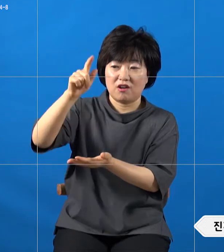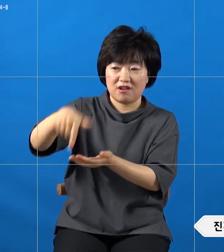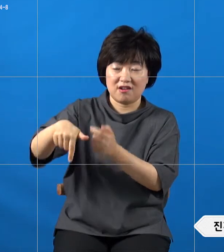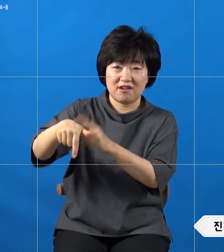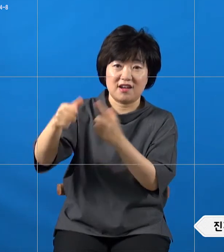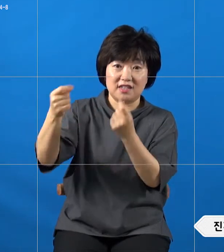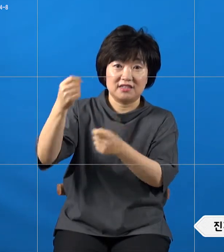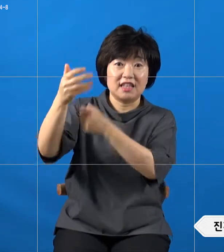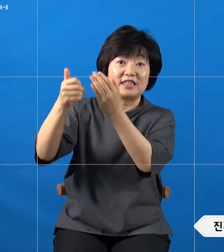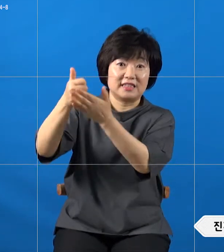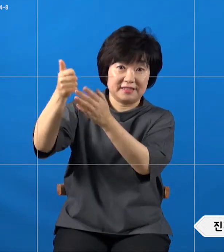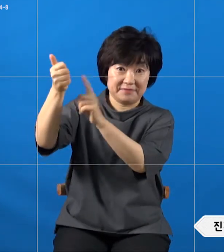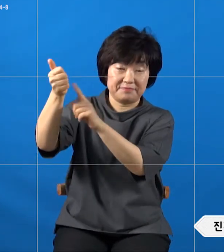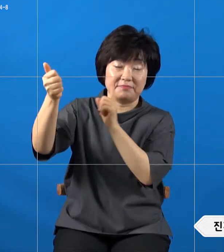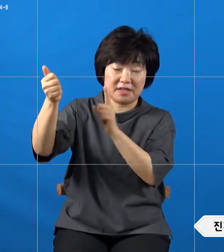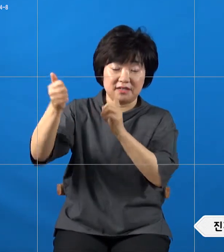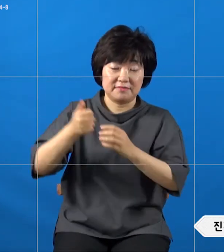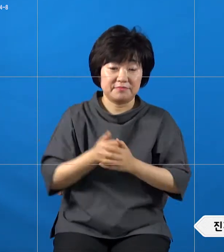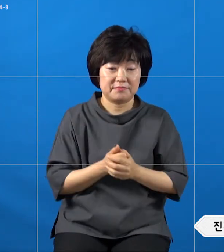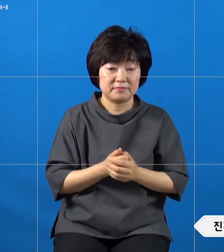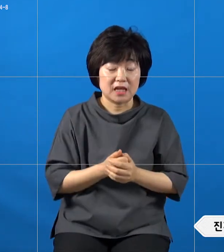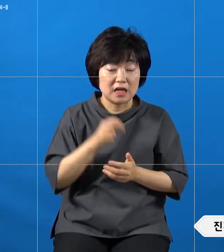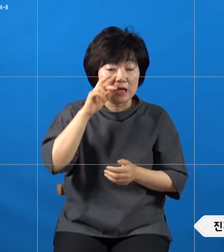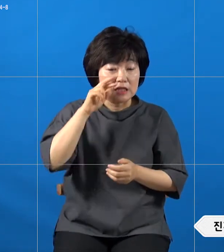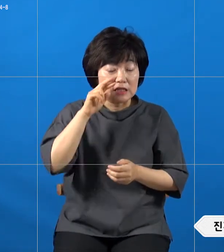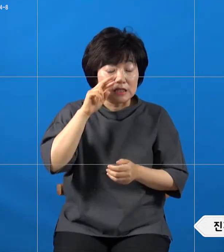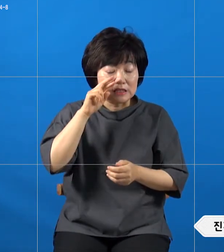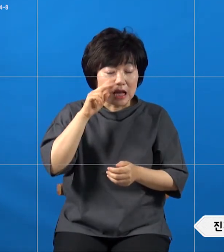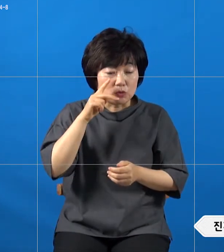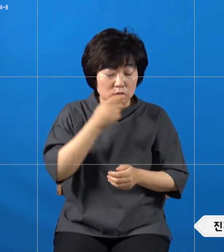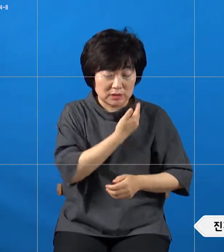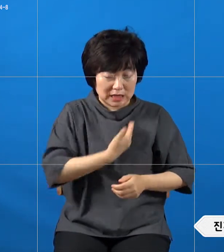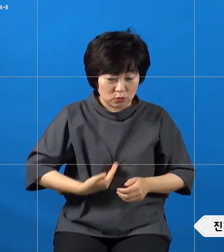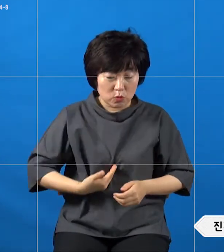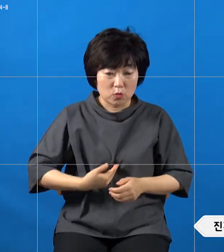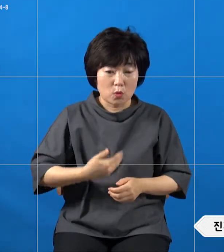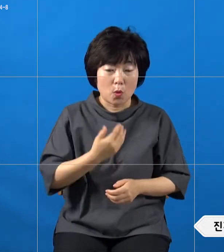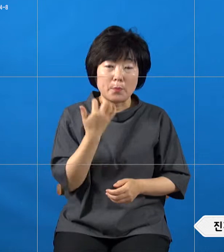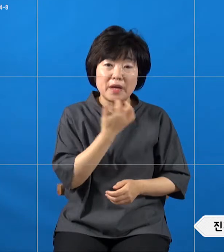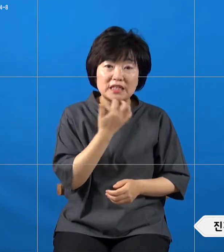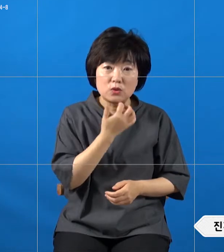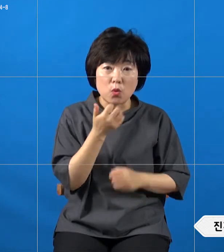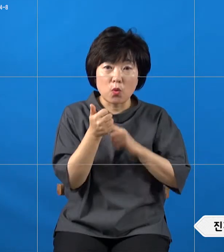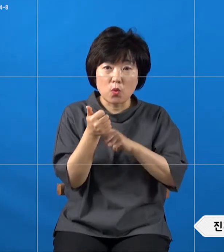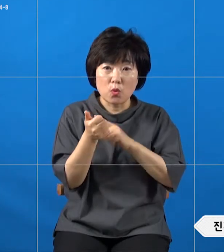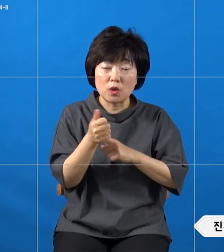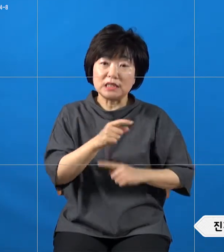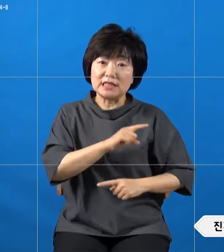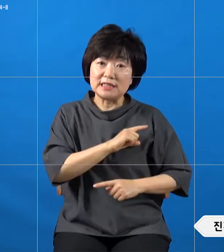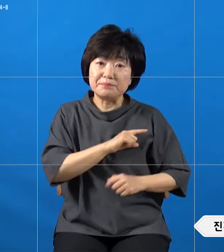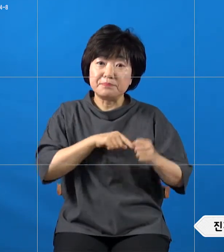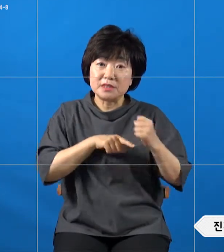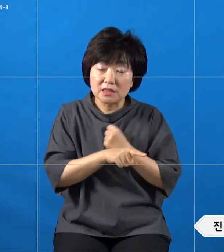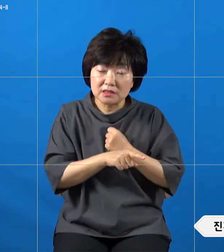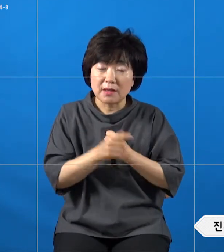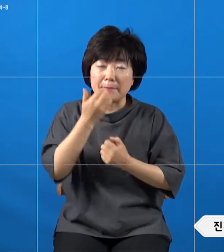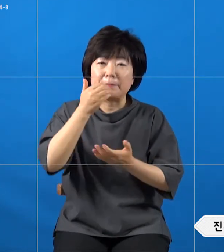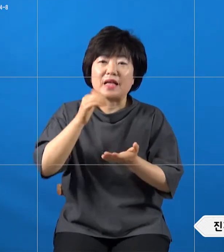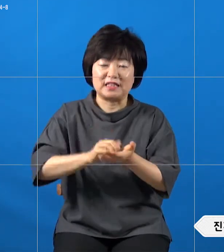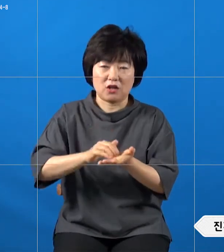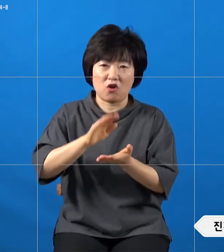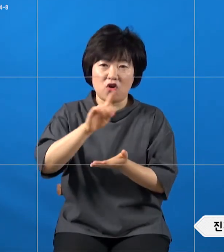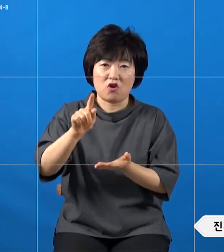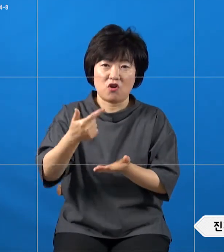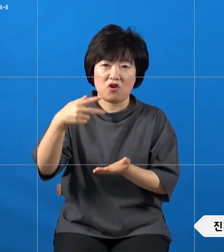등장하는 사도 베드로도 그의 이름도 역시 락, 반석이었습니다. 반석이었던 사도